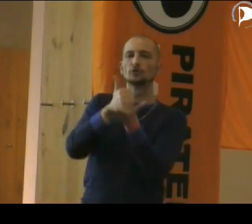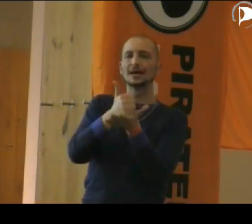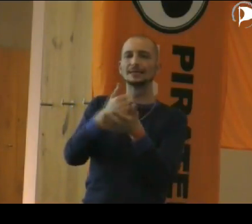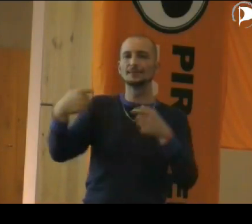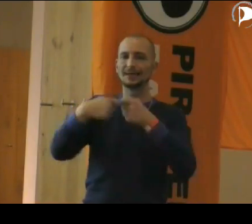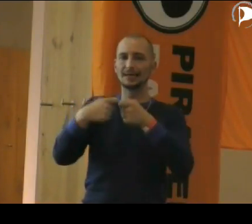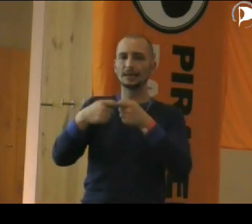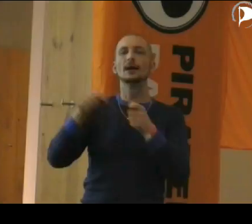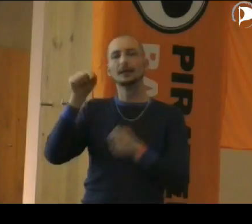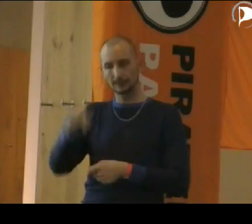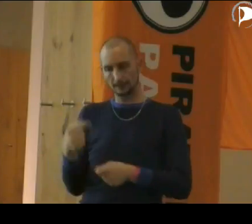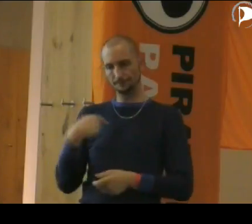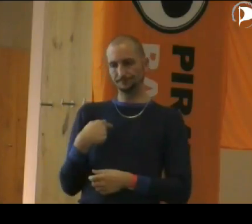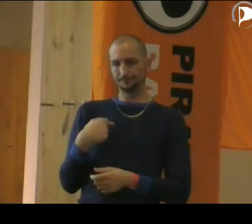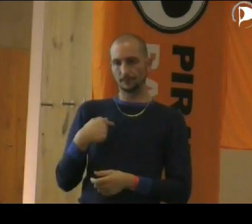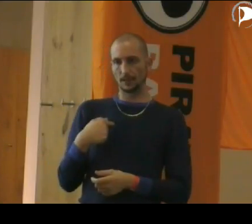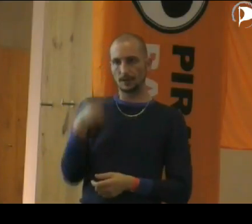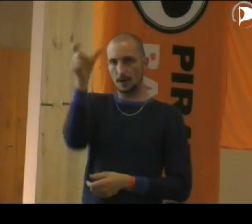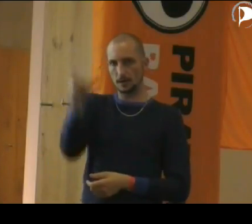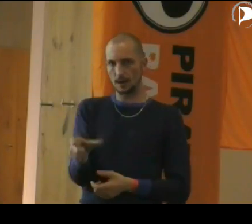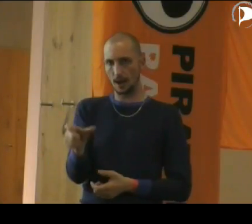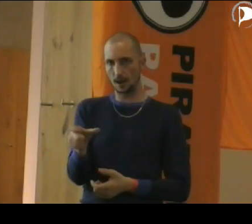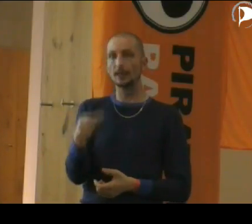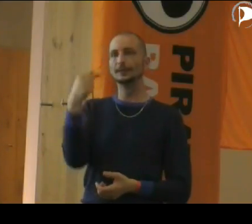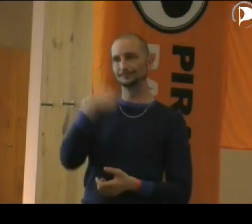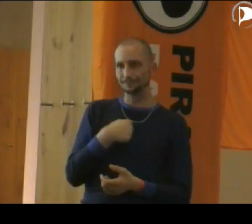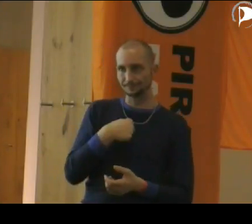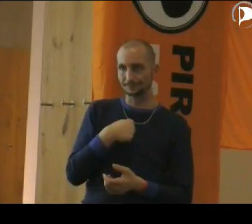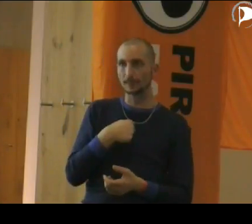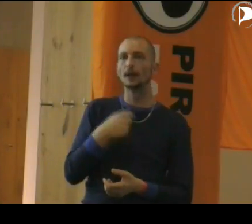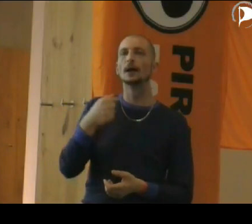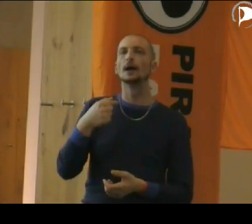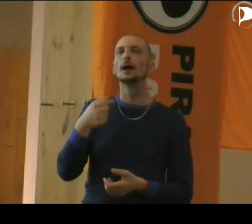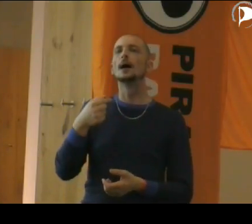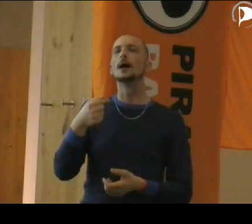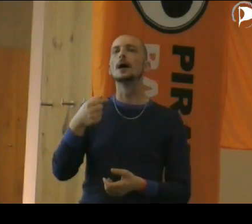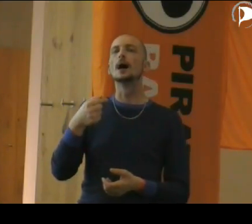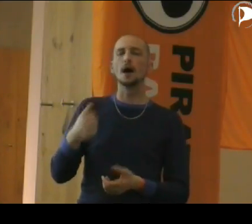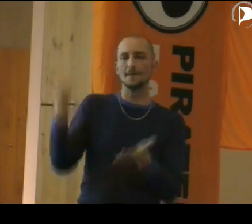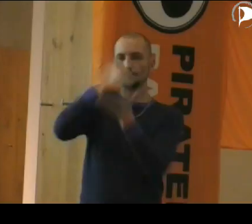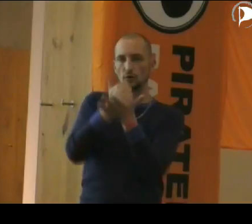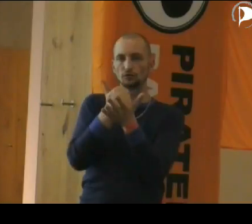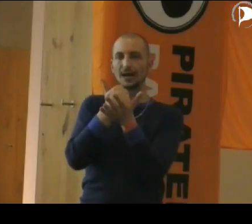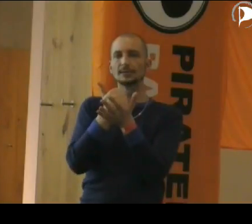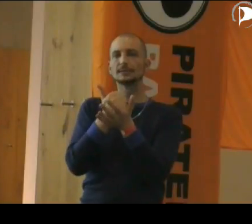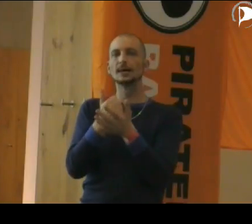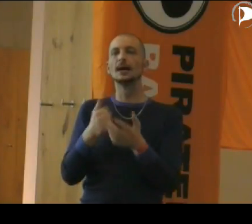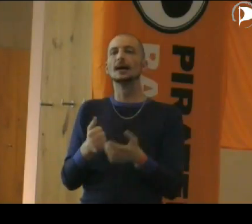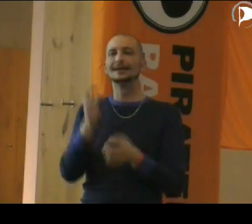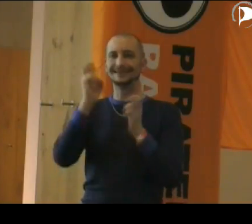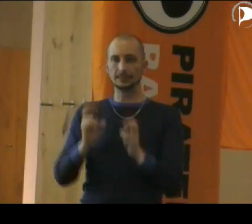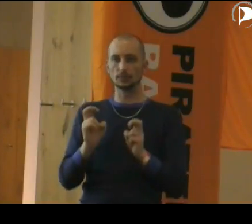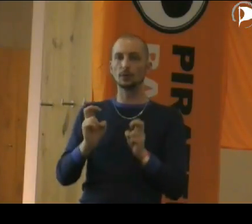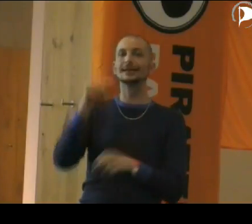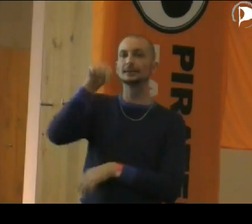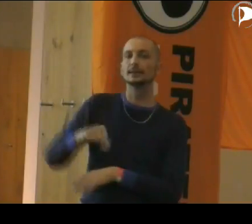das habe ich gemacht in der landesvorstandssitzung wollte ich mit fünf zu null zu null abgelehnt ich weiß ja nicht wie